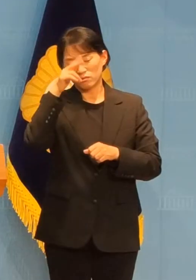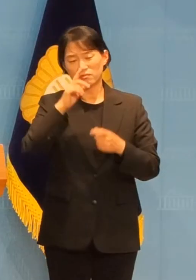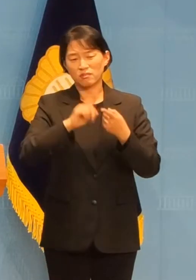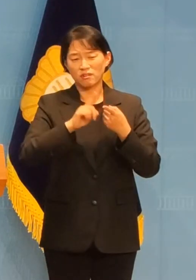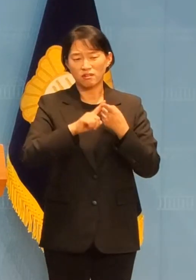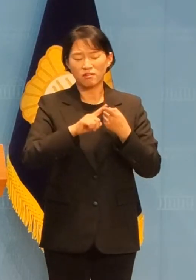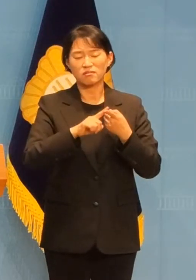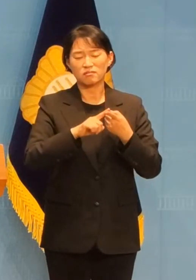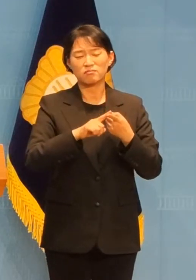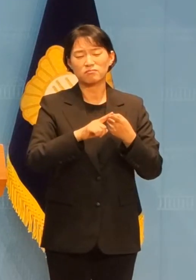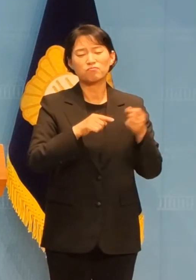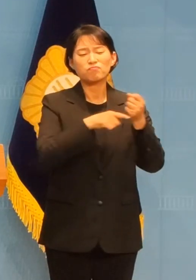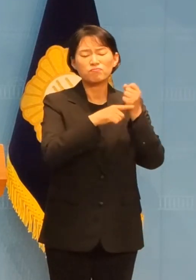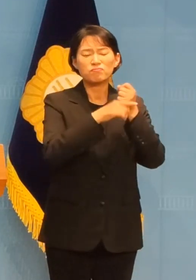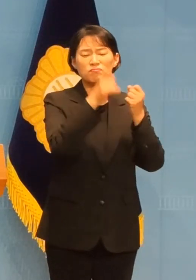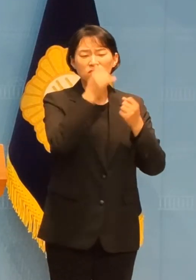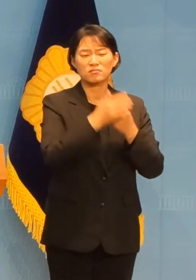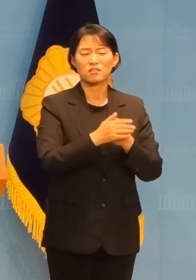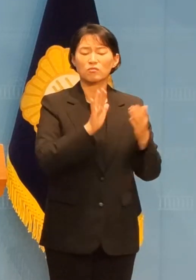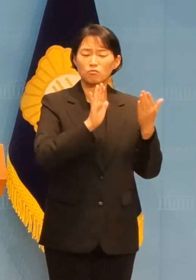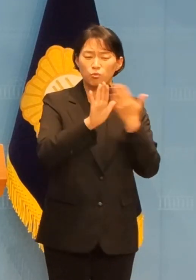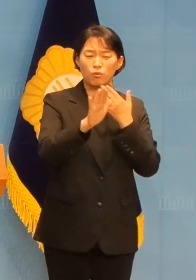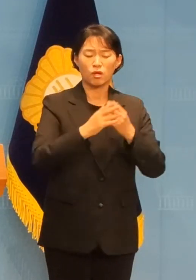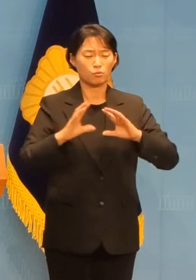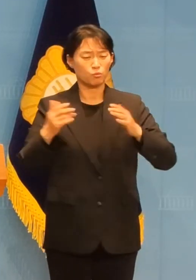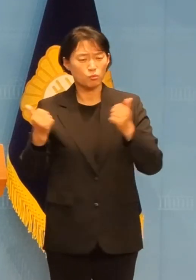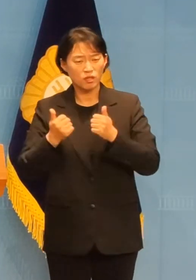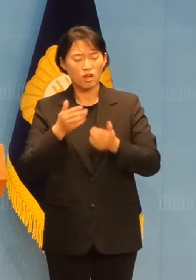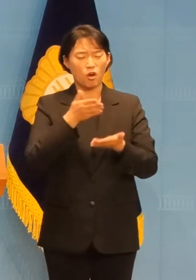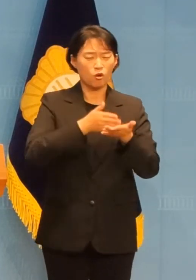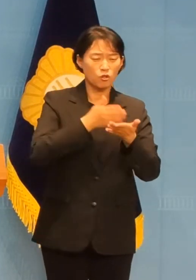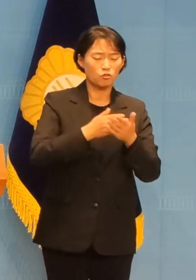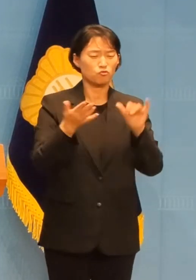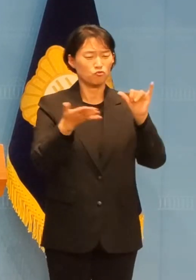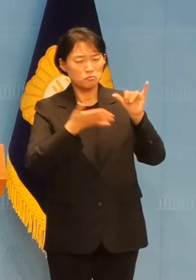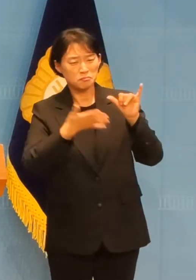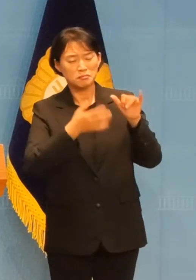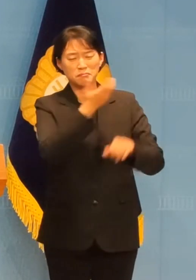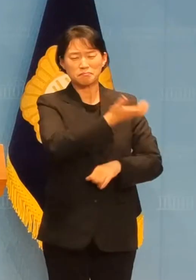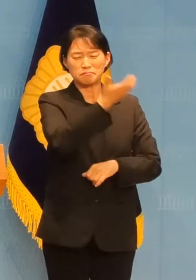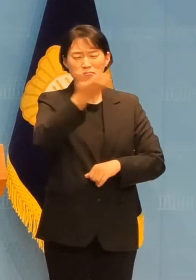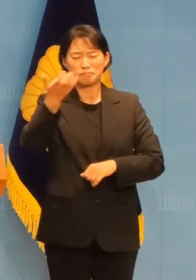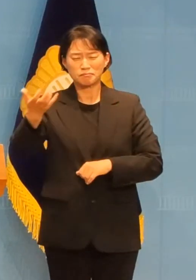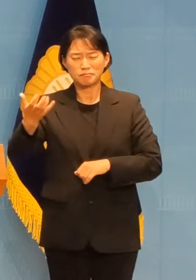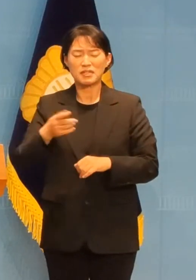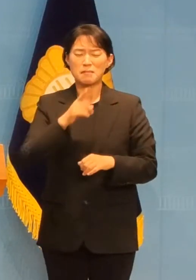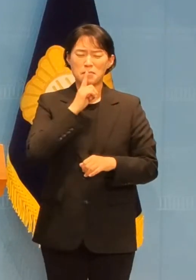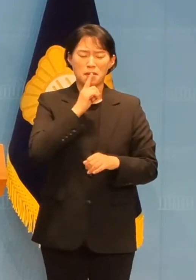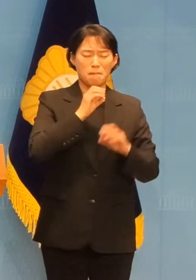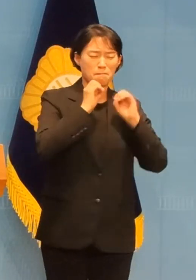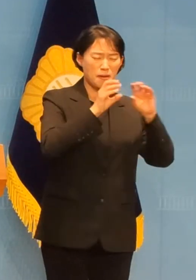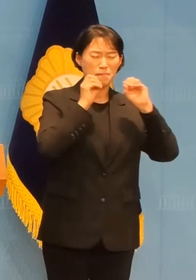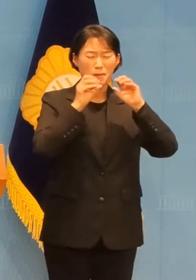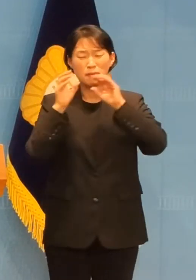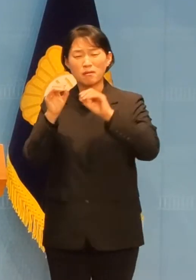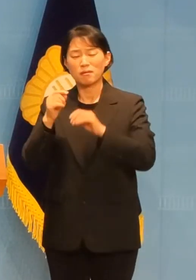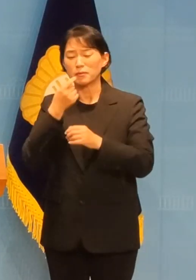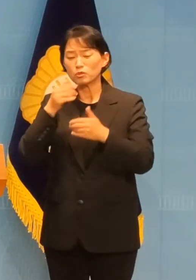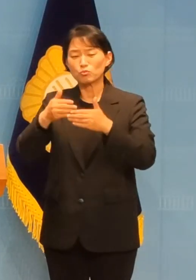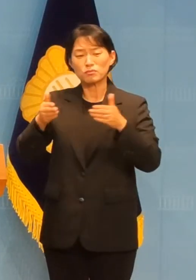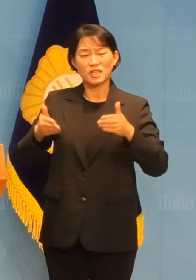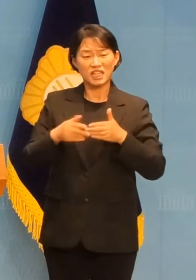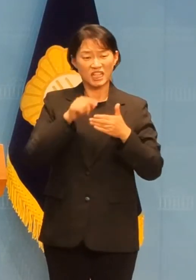깔아주었습니다. 백경정은 그 이후 국회, 언론, 유튜버를 누비며 음모론을 전파했고 민주당은